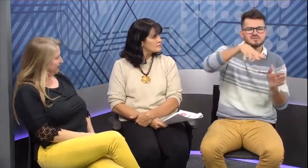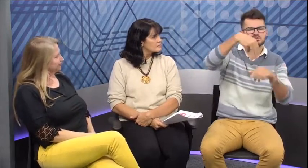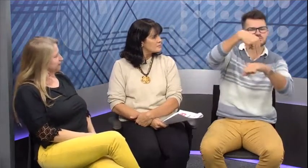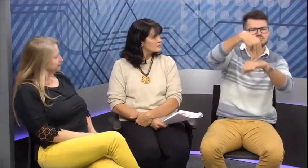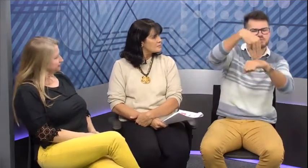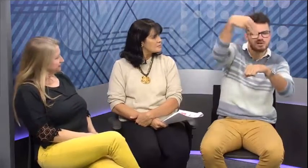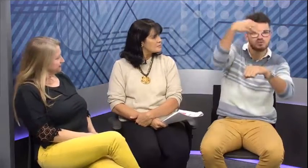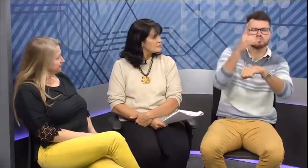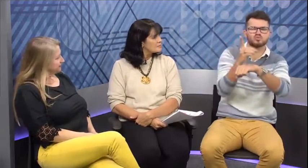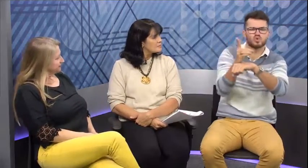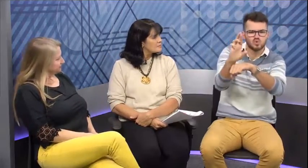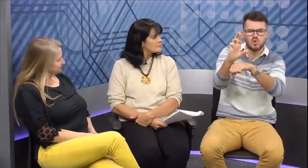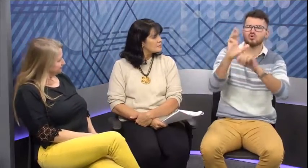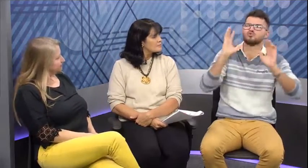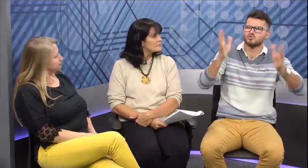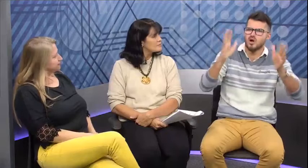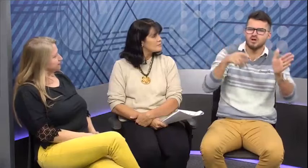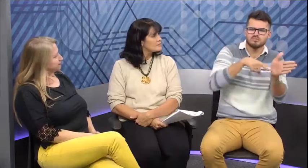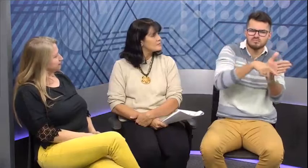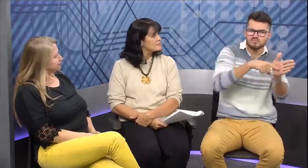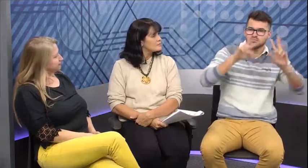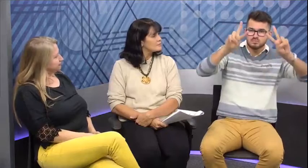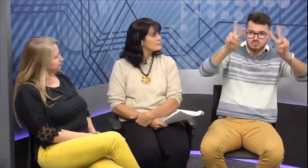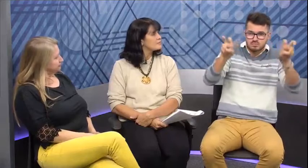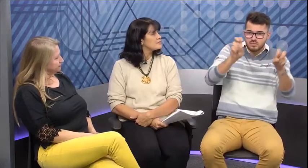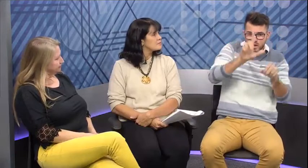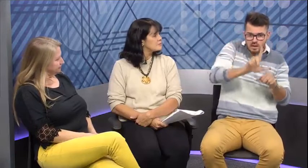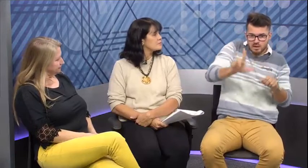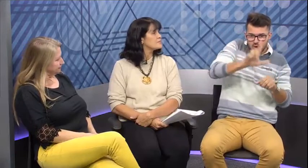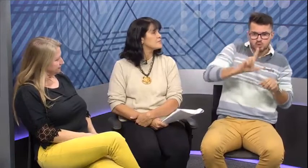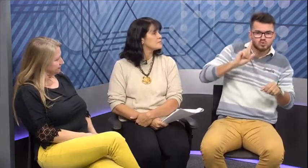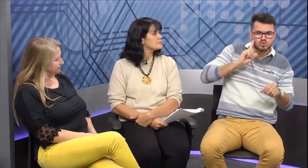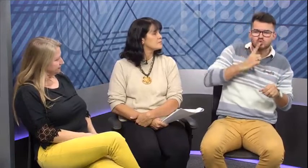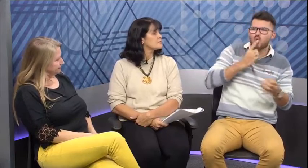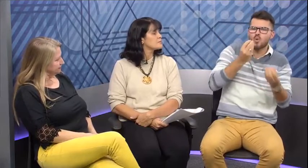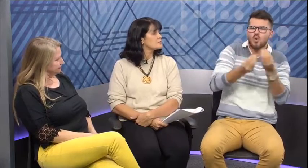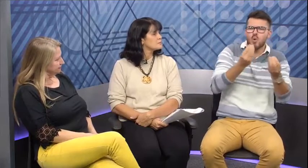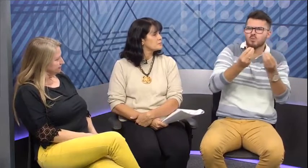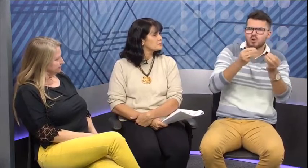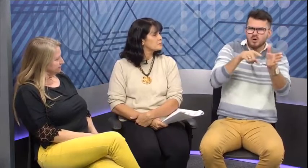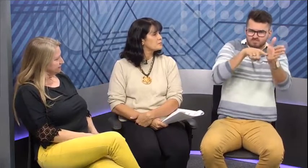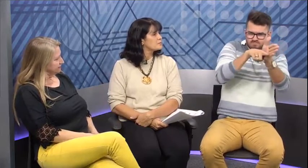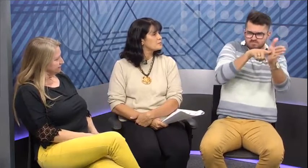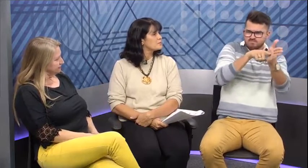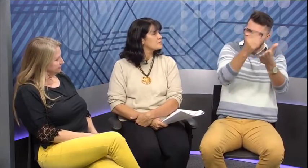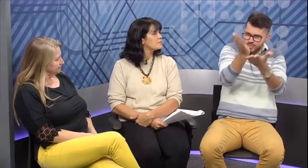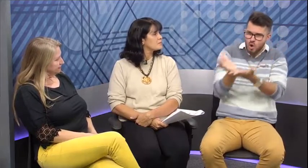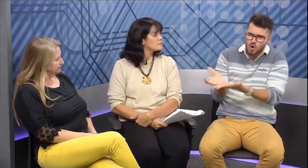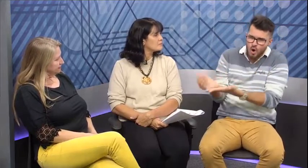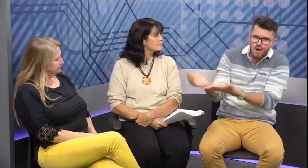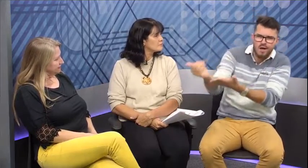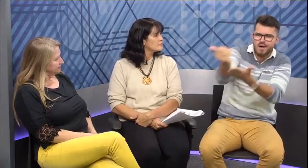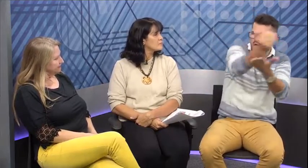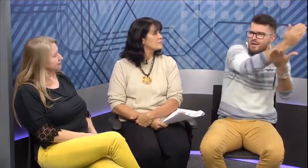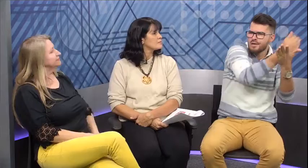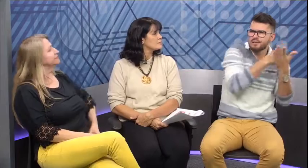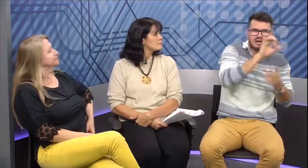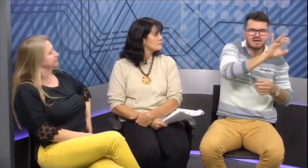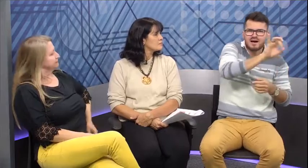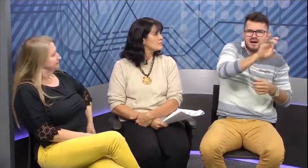coisa. Pesquisas de mestrado e doutorado existem muito em relação também à literatura surda. Né? Então, é como